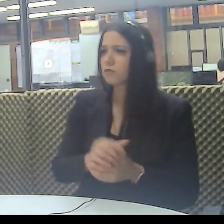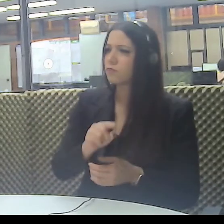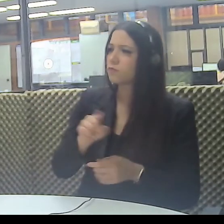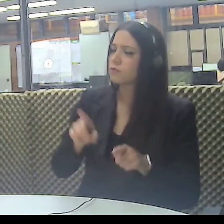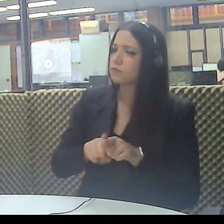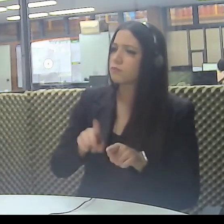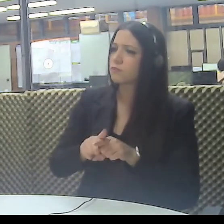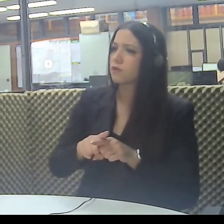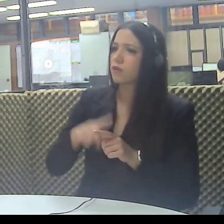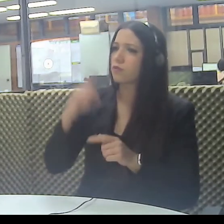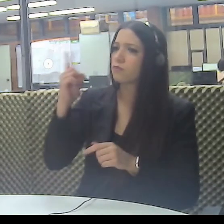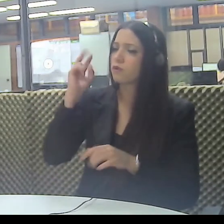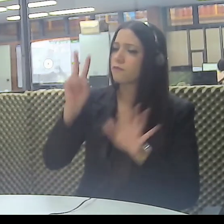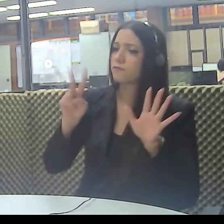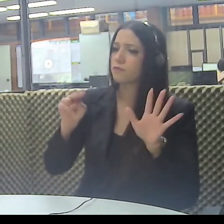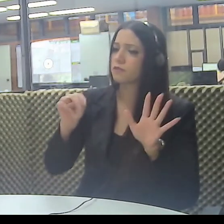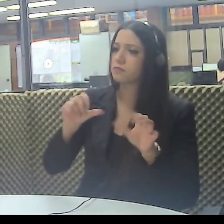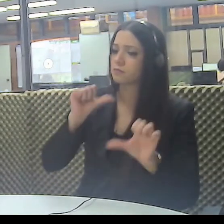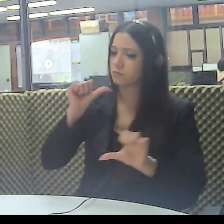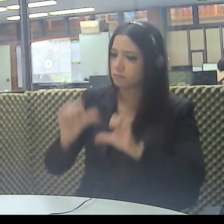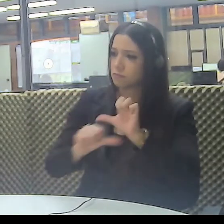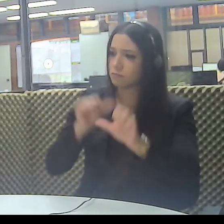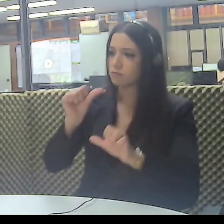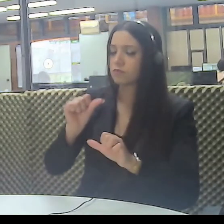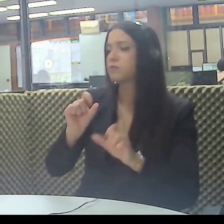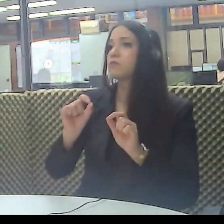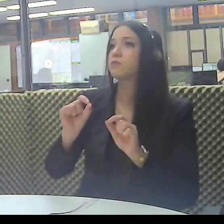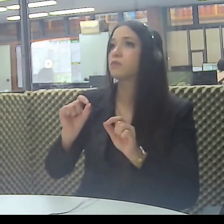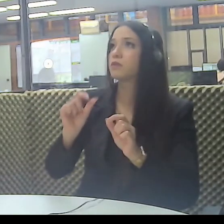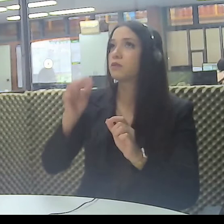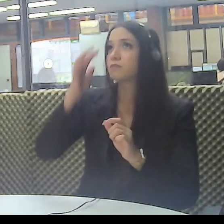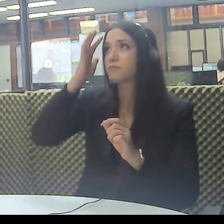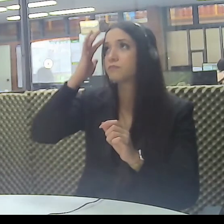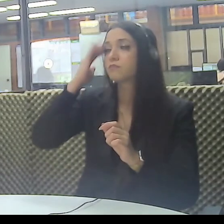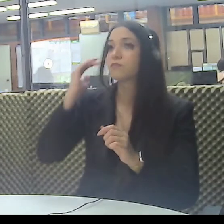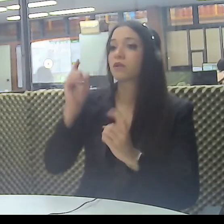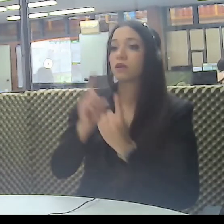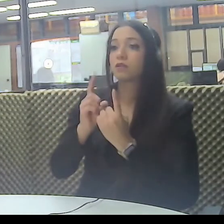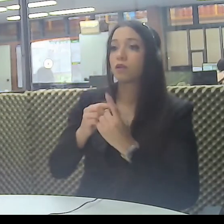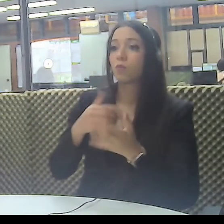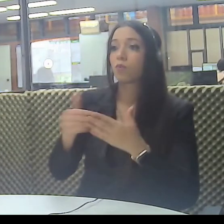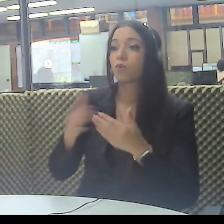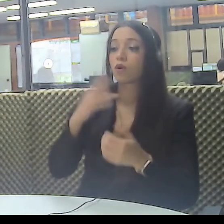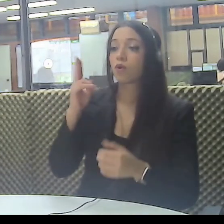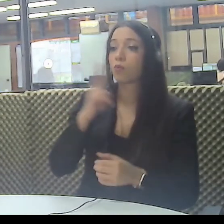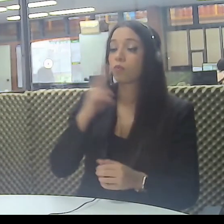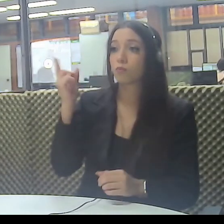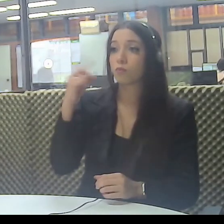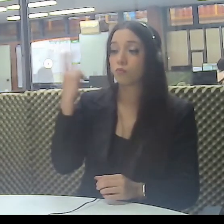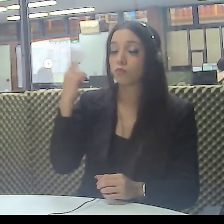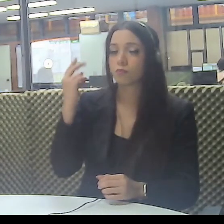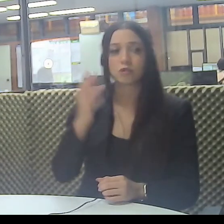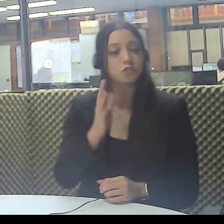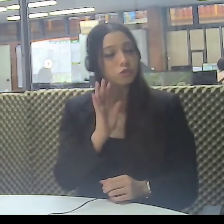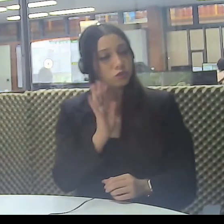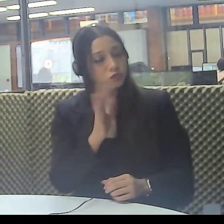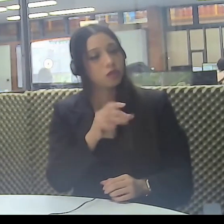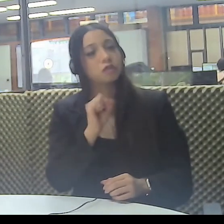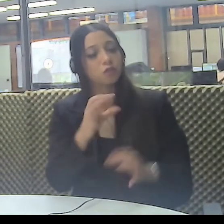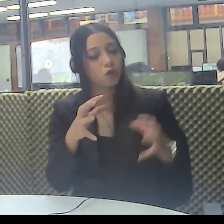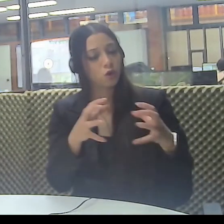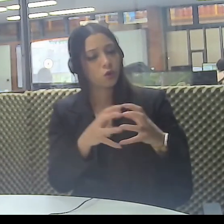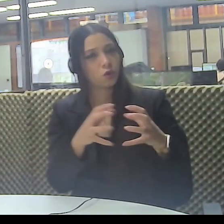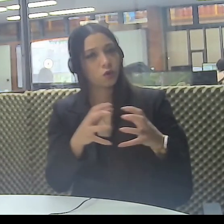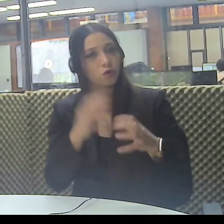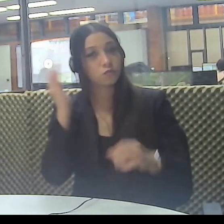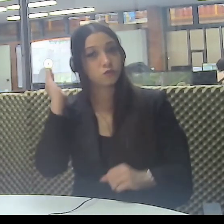um plantão esse final de semana nessa transição para poder atender qualquer emergência, qualquer dúvida? Já montamos um time que vai